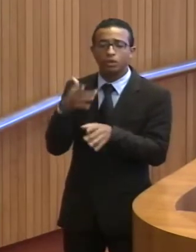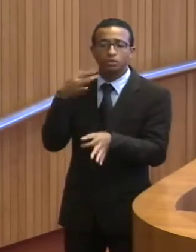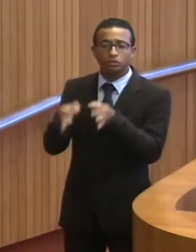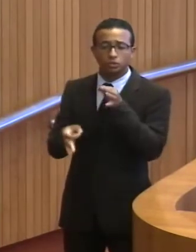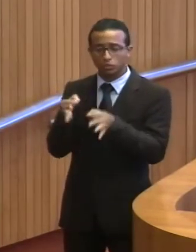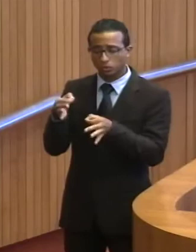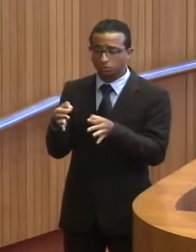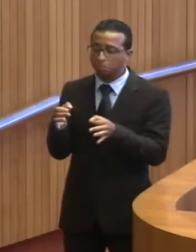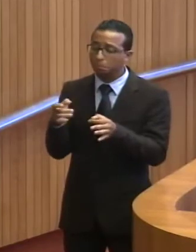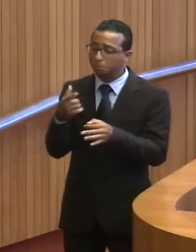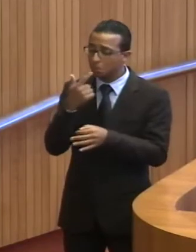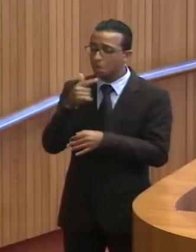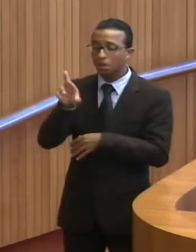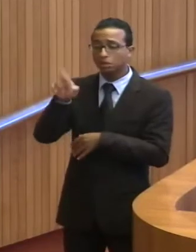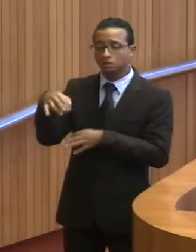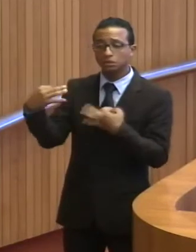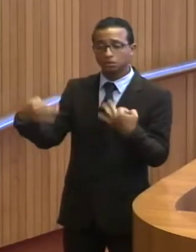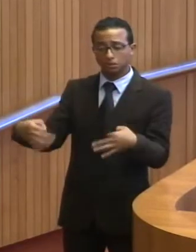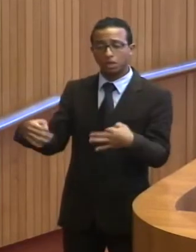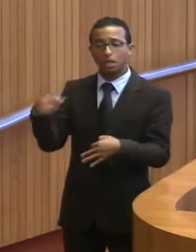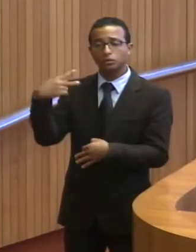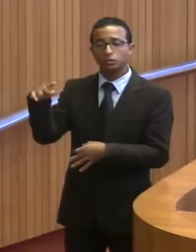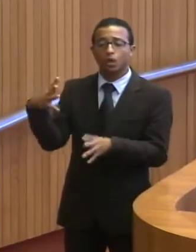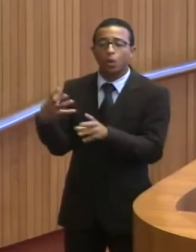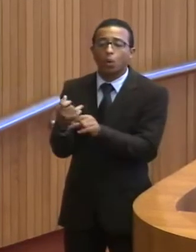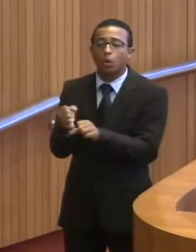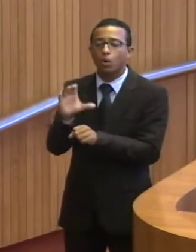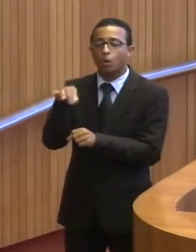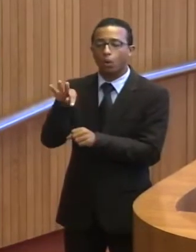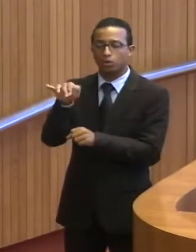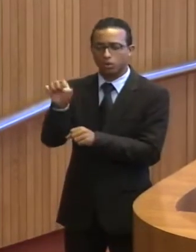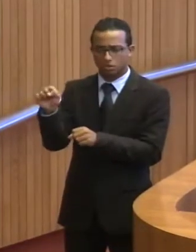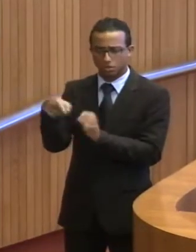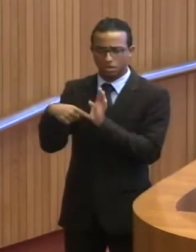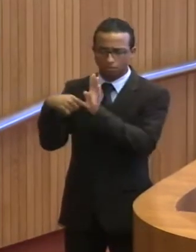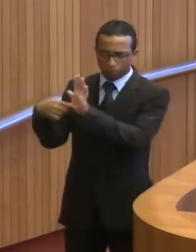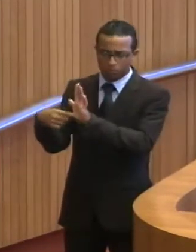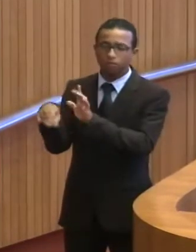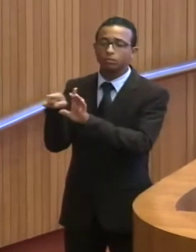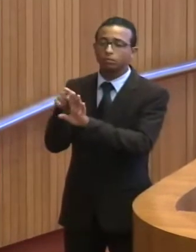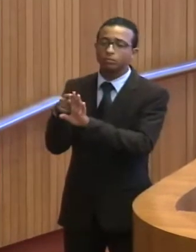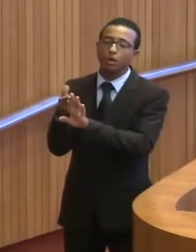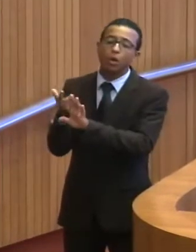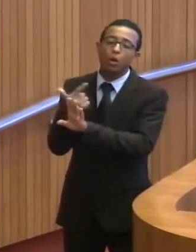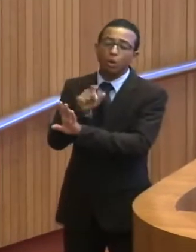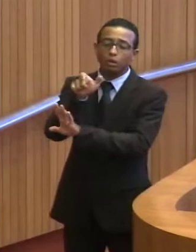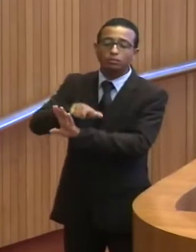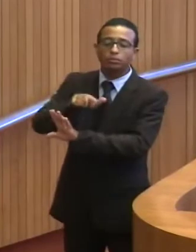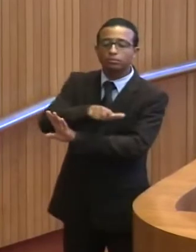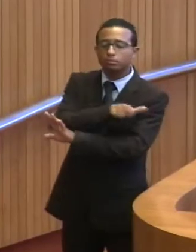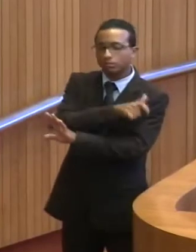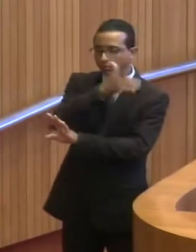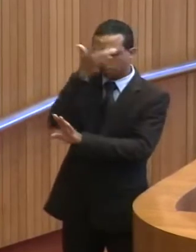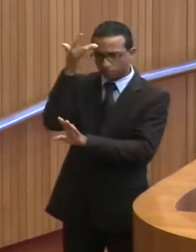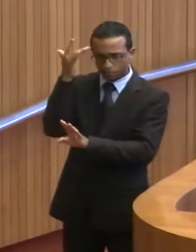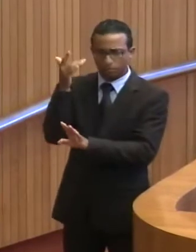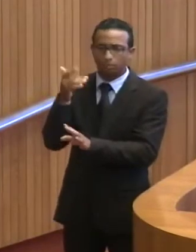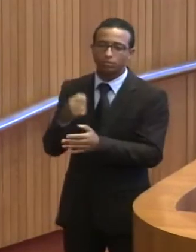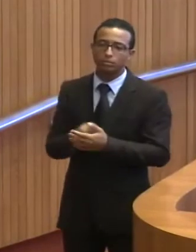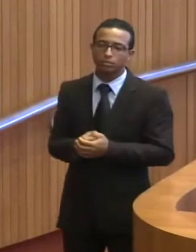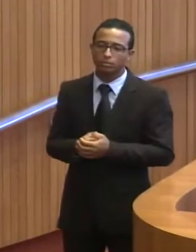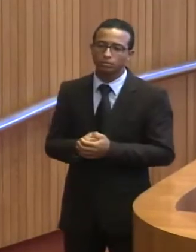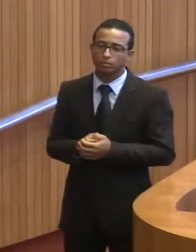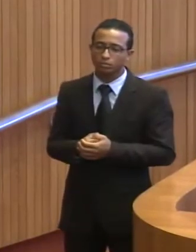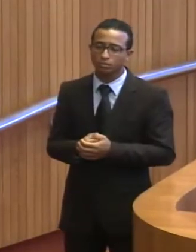julgou regulares as minhas contas, estendendo isso aos demais ordenadores de despesas da